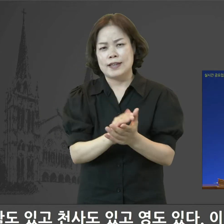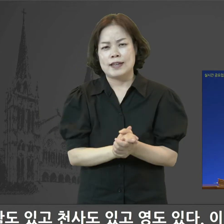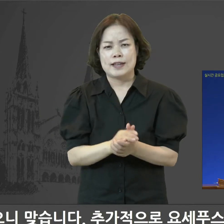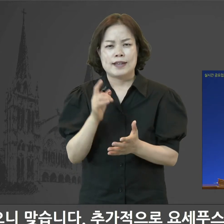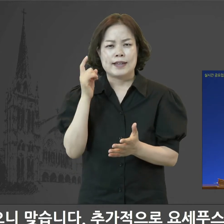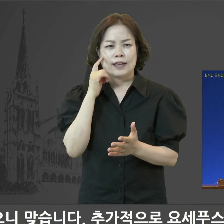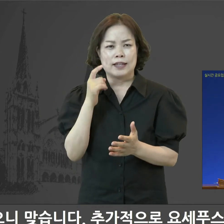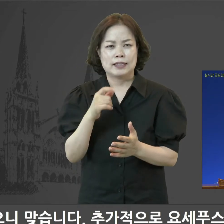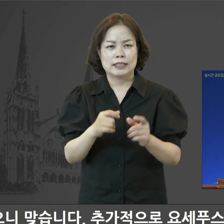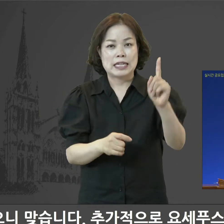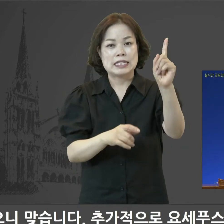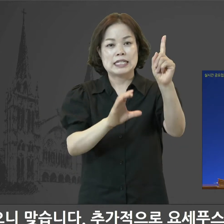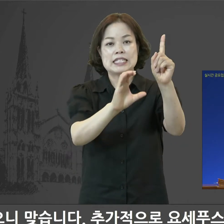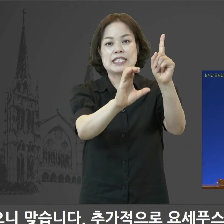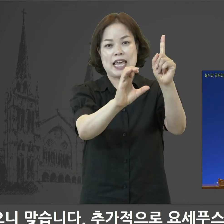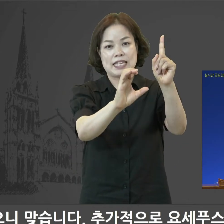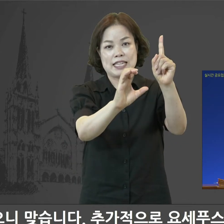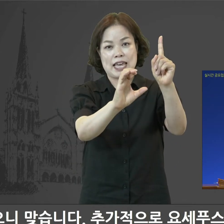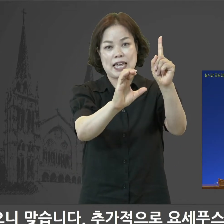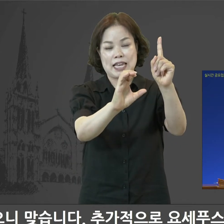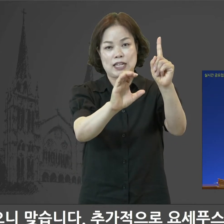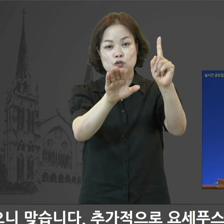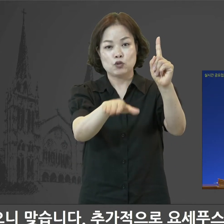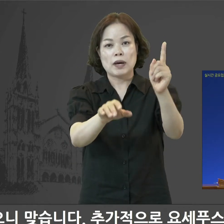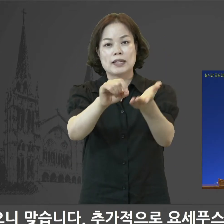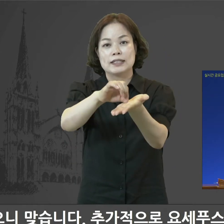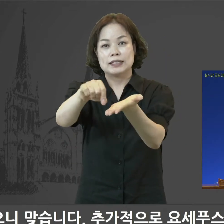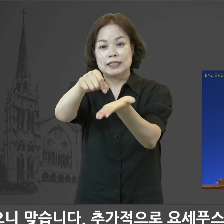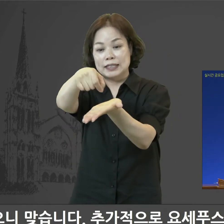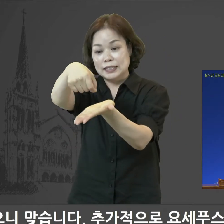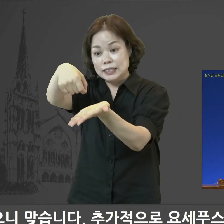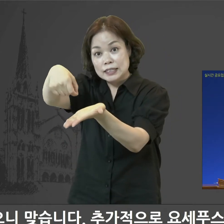왜냐하면 1세기에 쓰여졌거든요. 1세기 후반에 쓰여졌습니다.